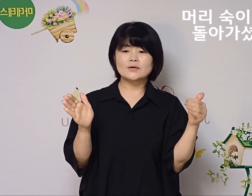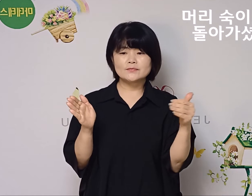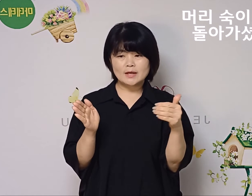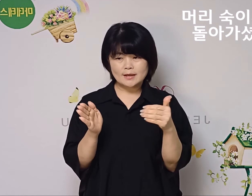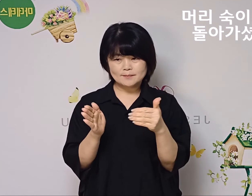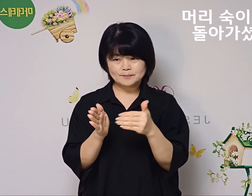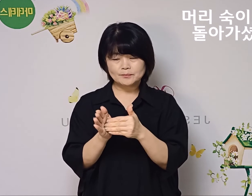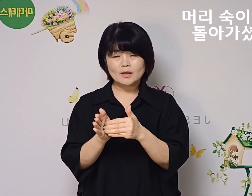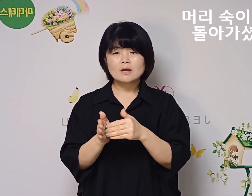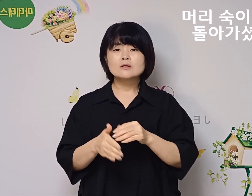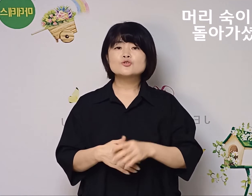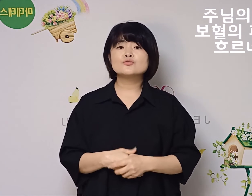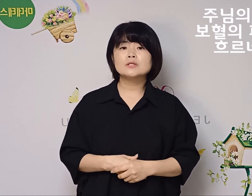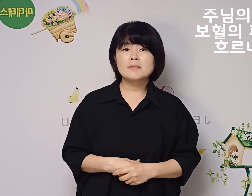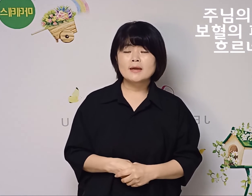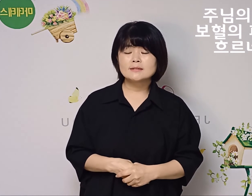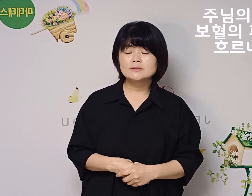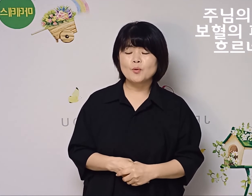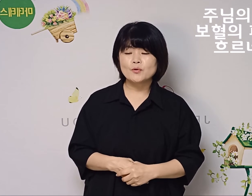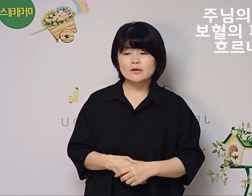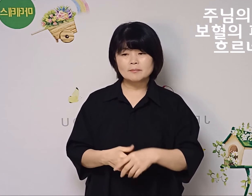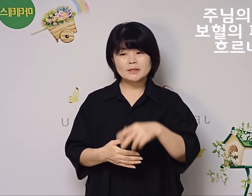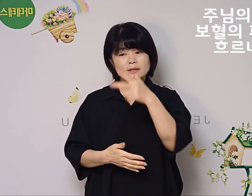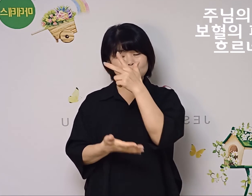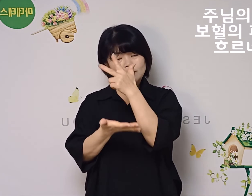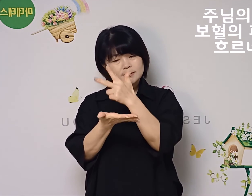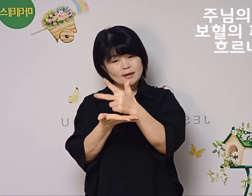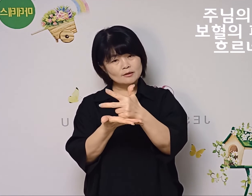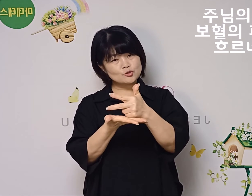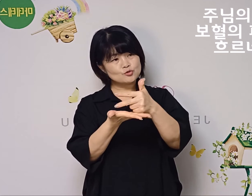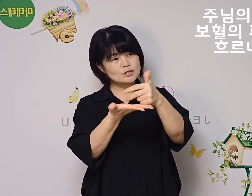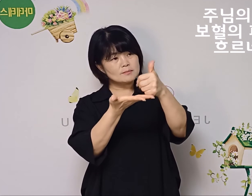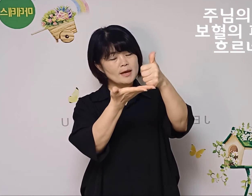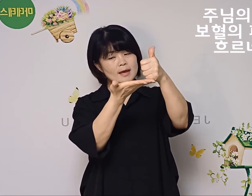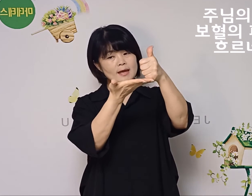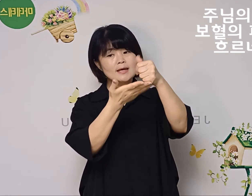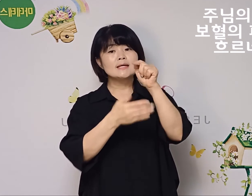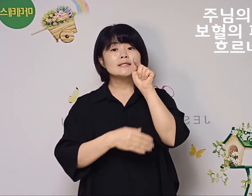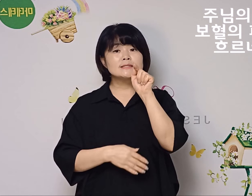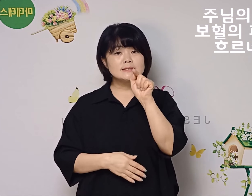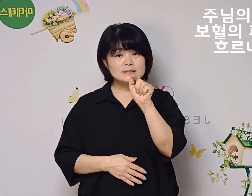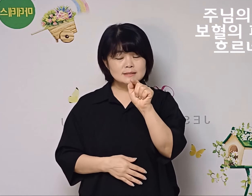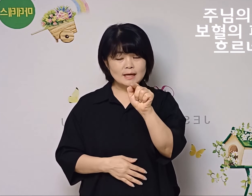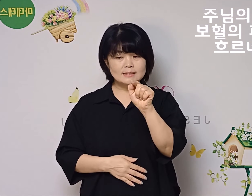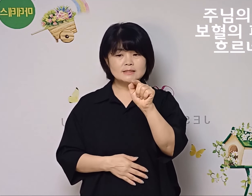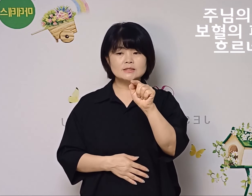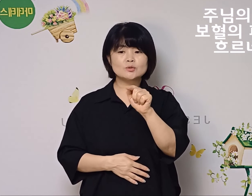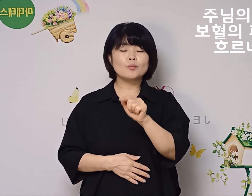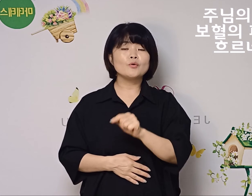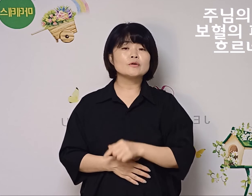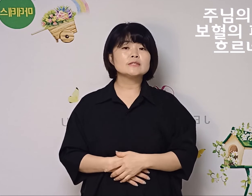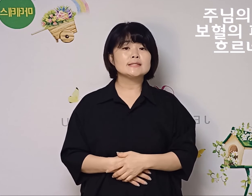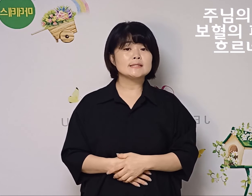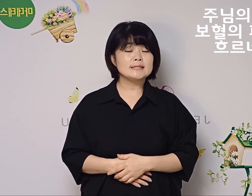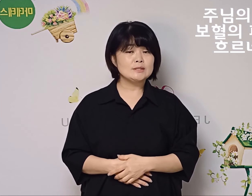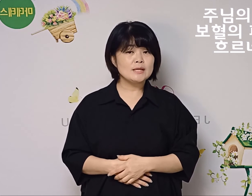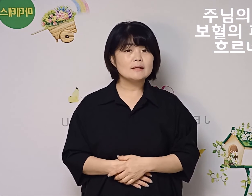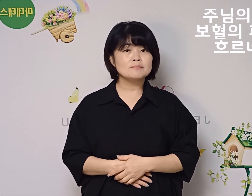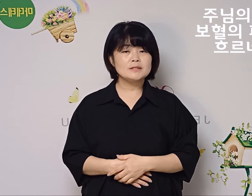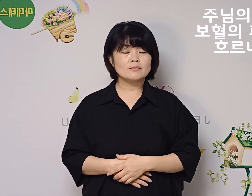돌아가셨네. 주님의 그 보혈의 피. 똑같아요. 주님의 그 가르치시고 보혈은 귀한